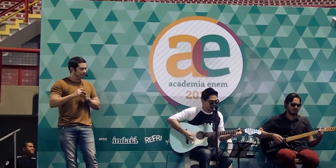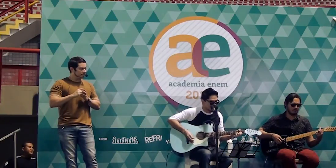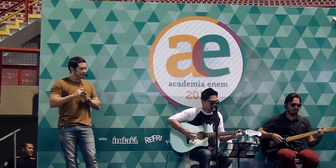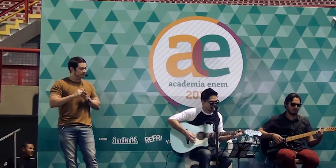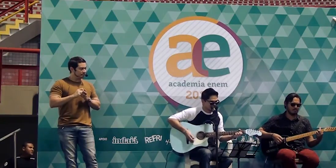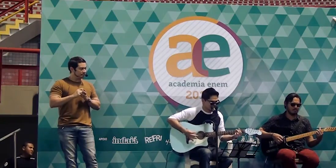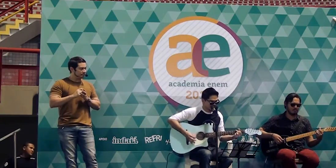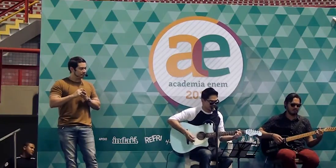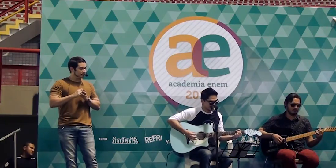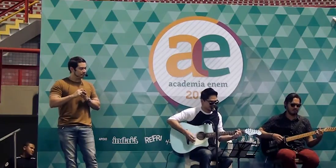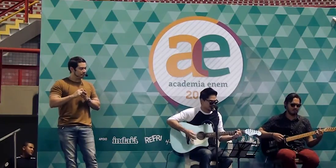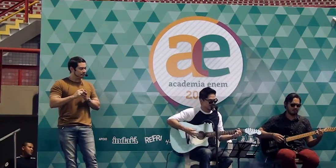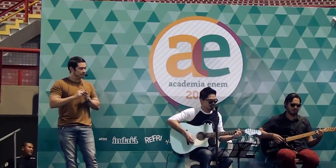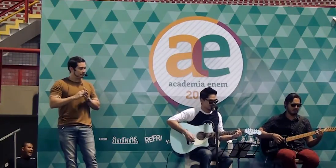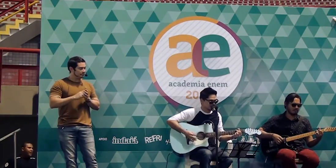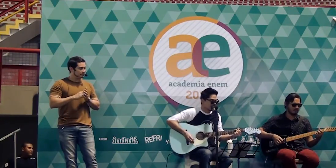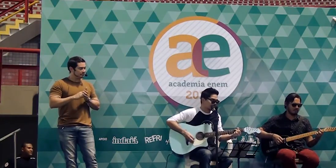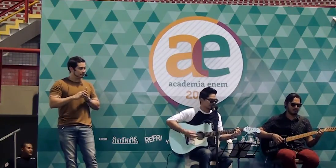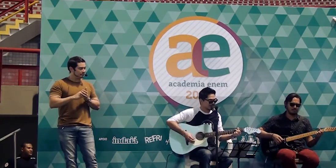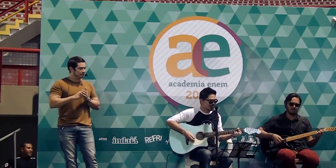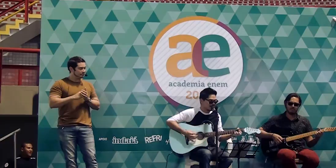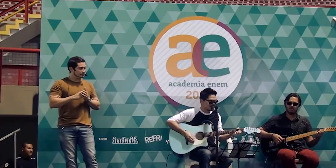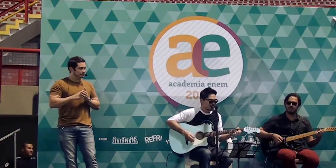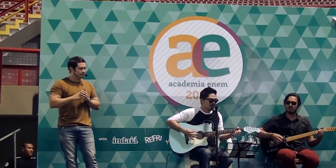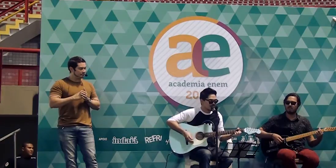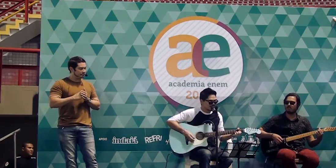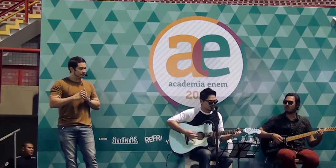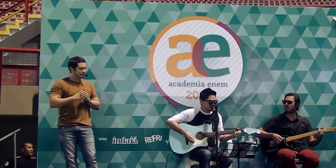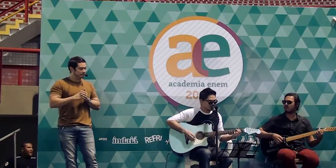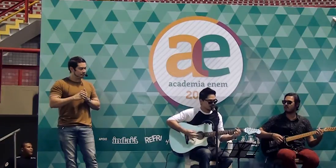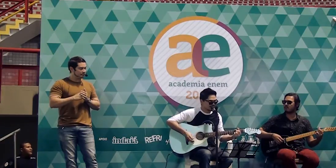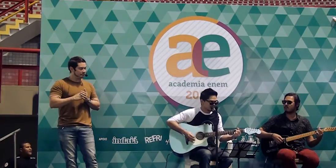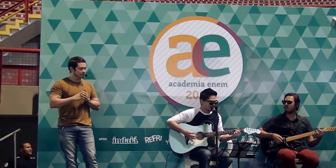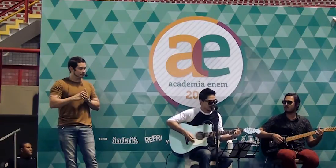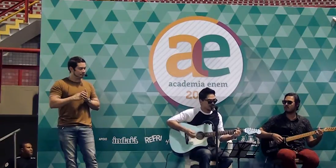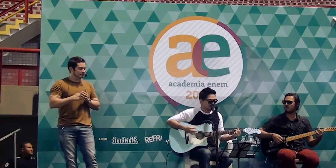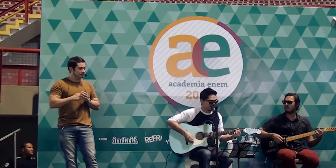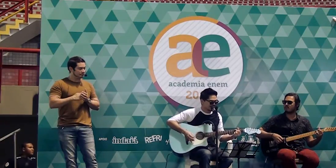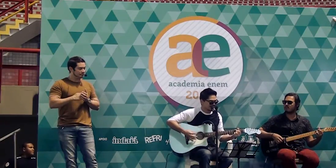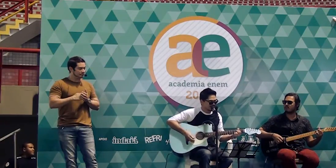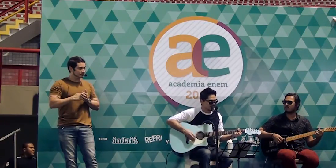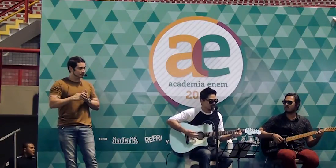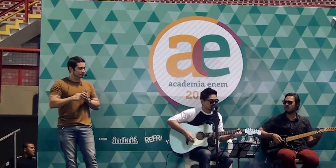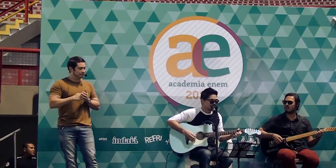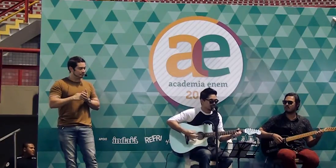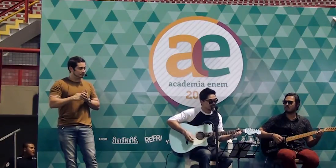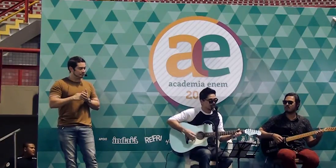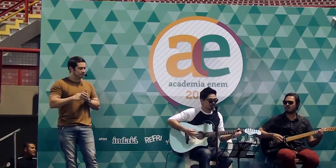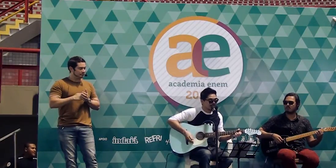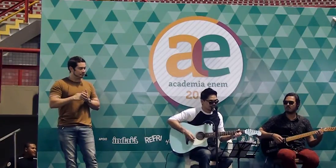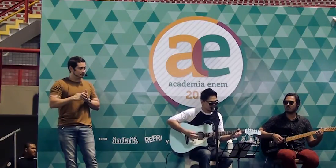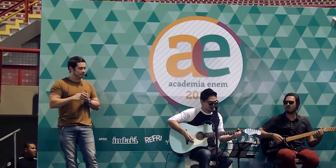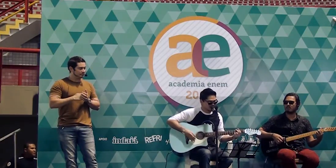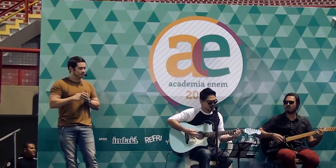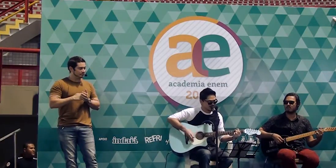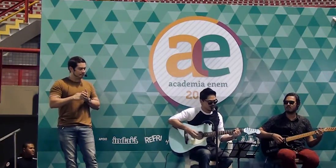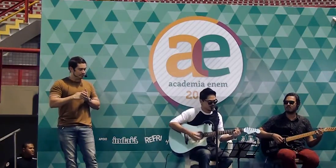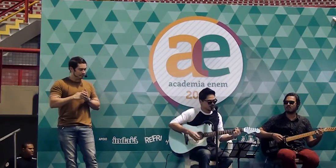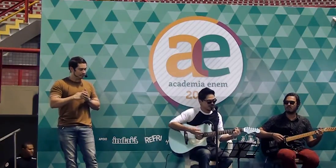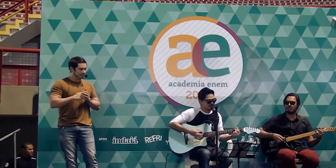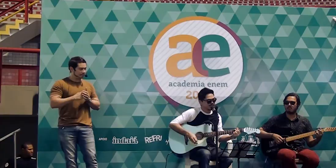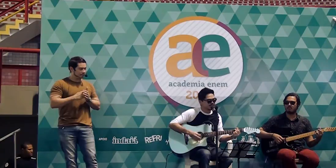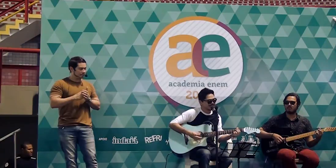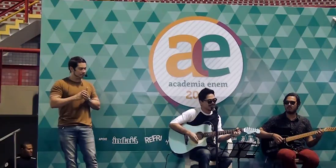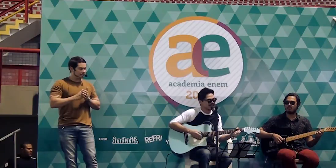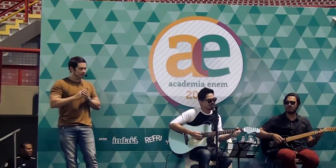dá uma olhada no meu sangue, eu senti perdão. O Santo Cristo não esquece é 22. Deu 5 tiros